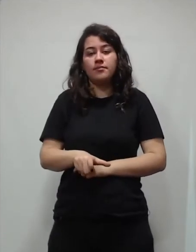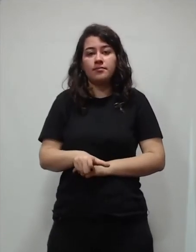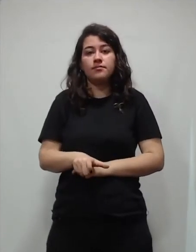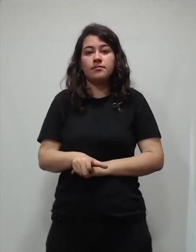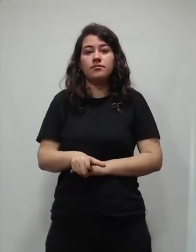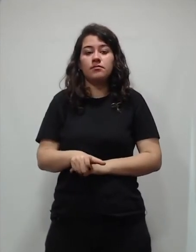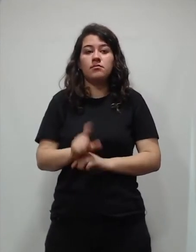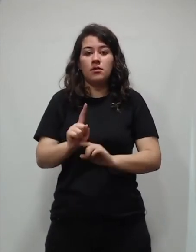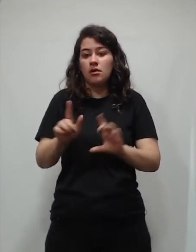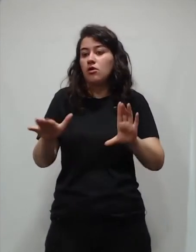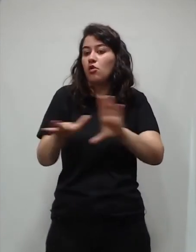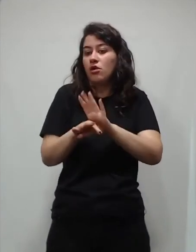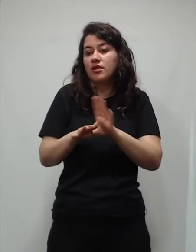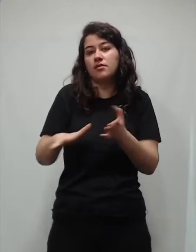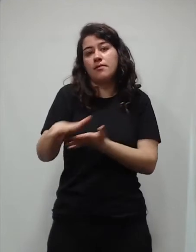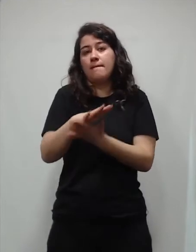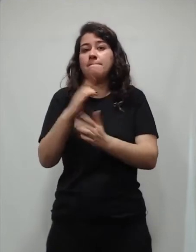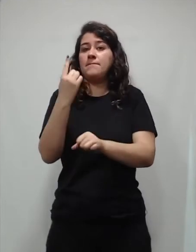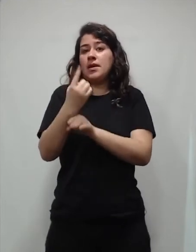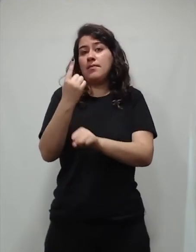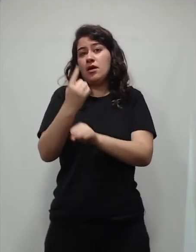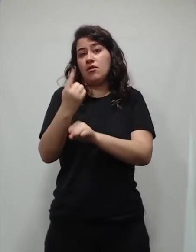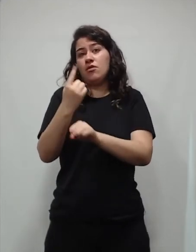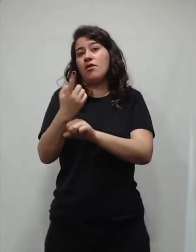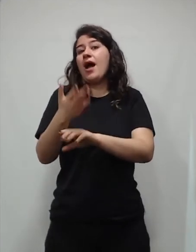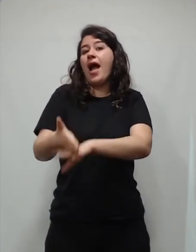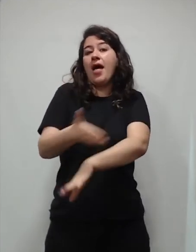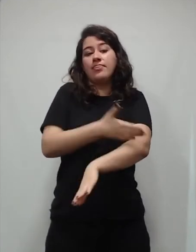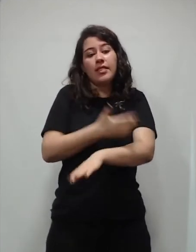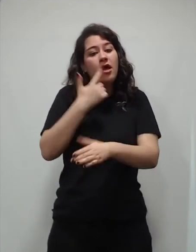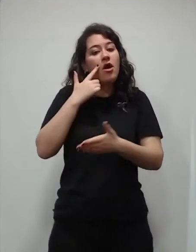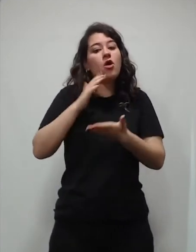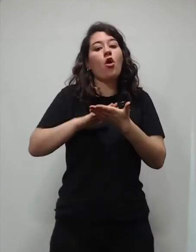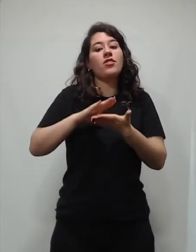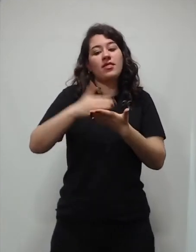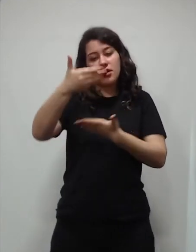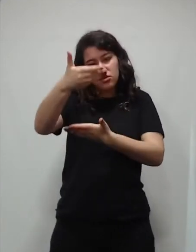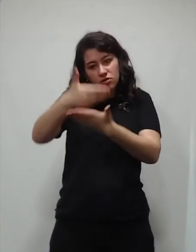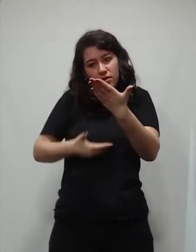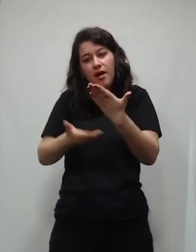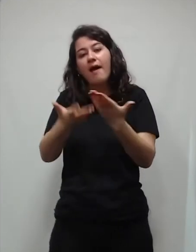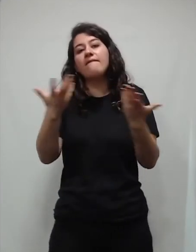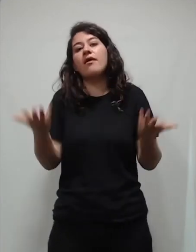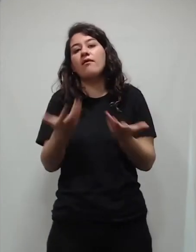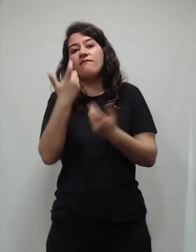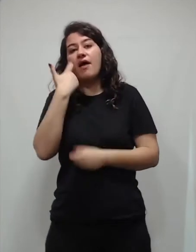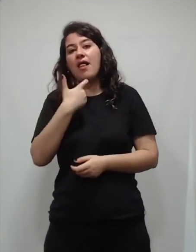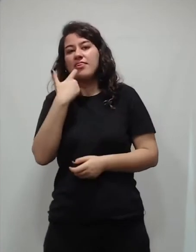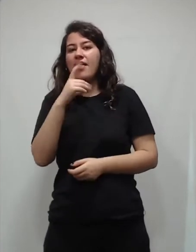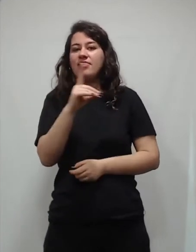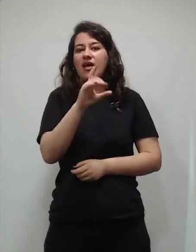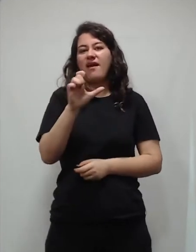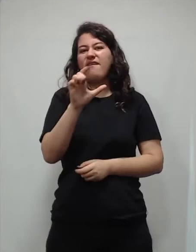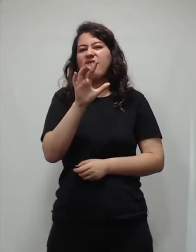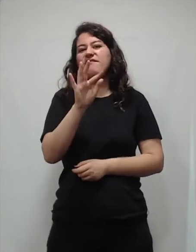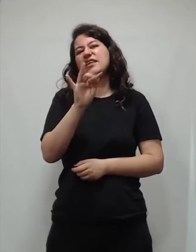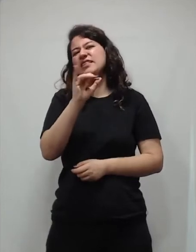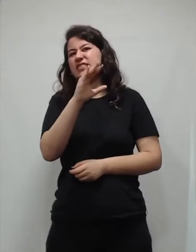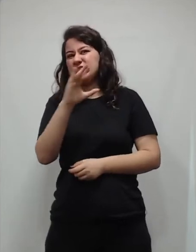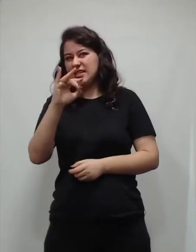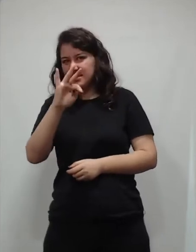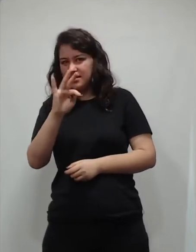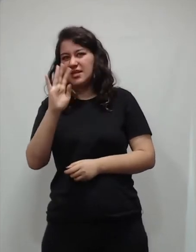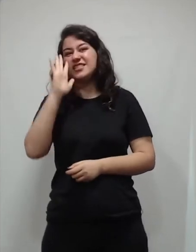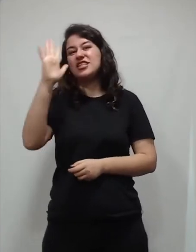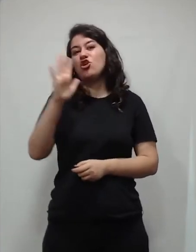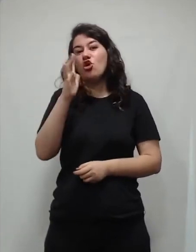esta clasificación, primero hay una constatación de un déficit, ¿tá? Un déficit psicosocial.